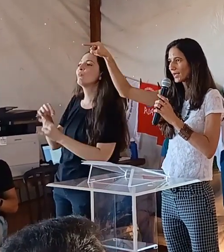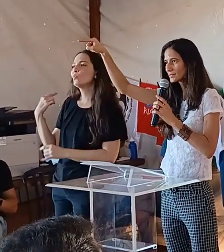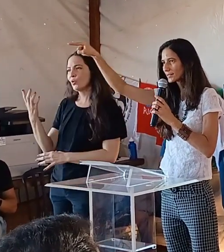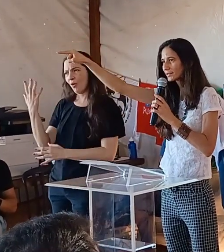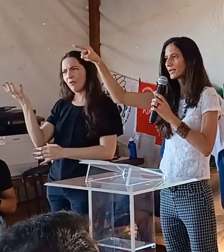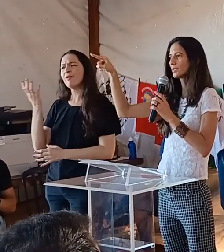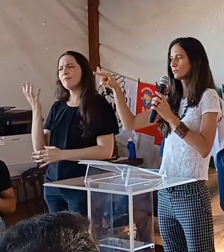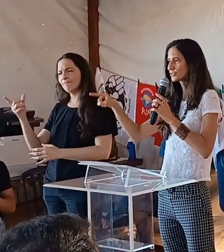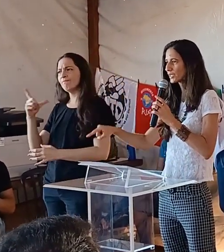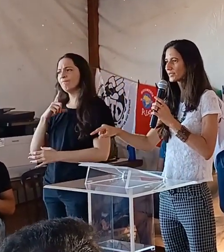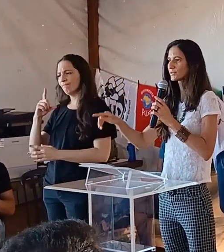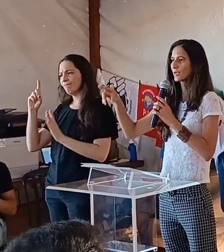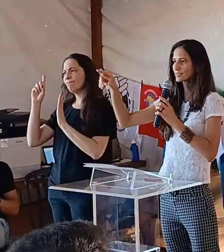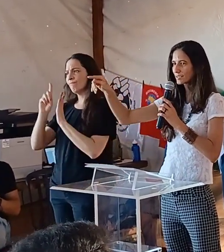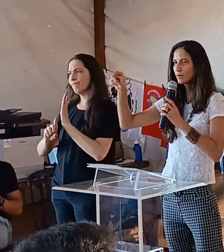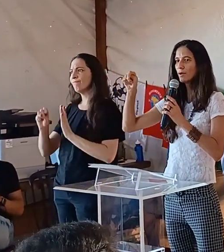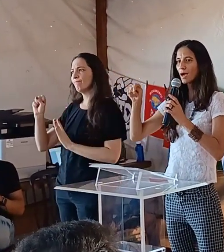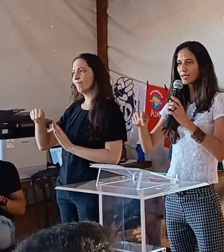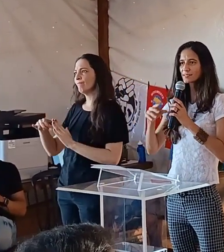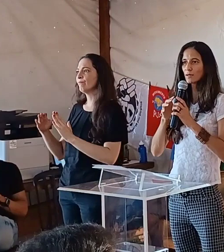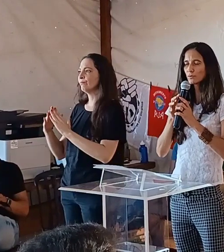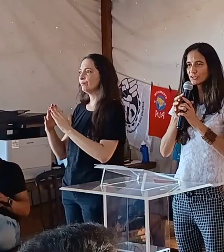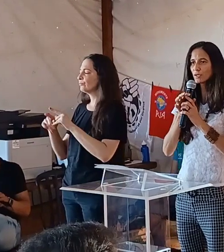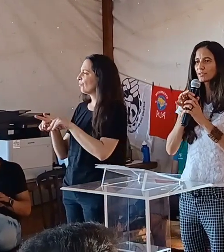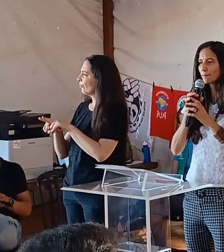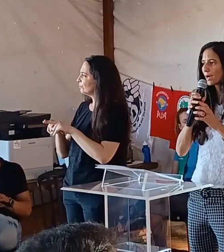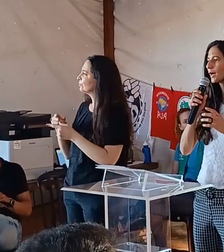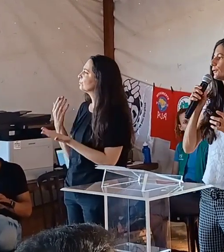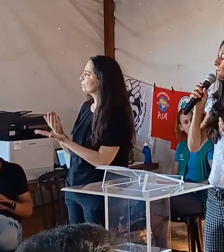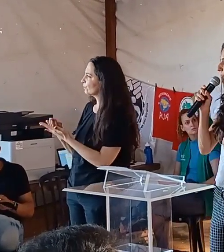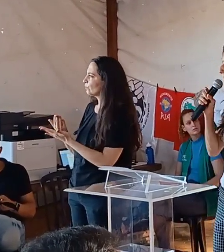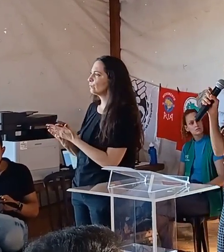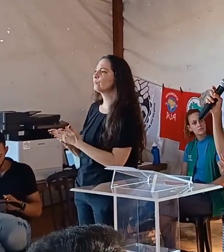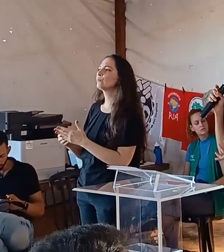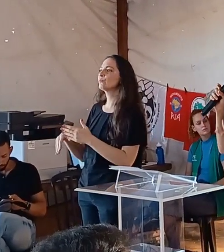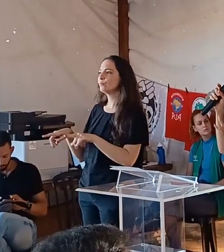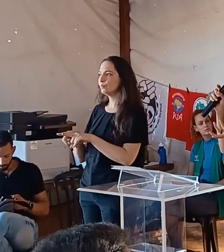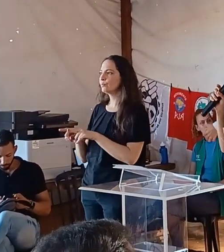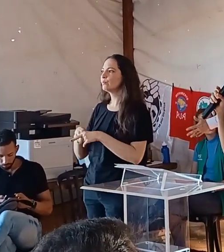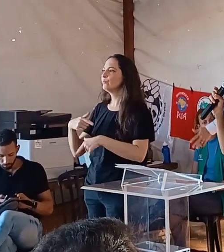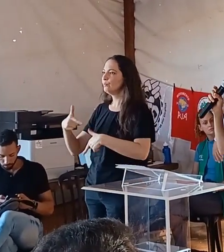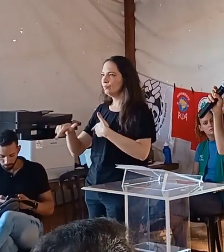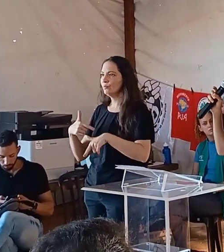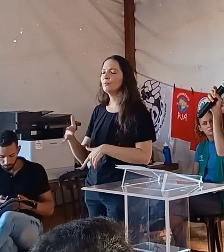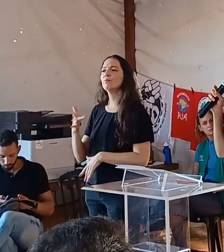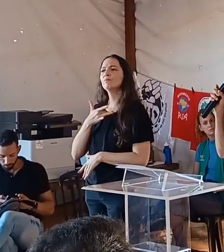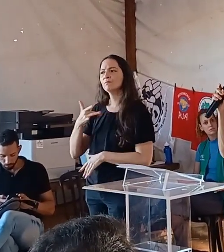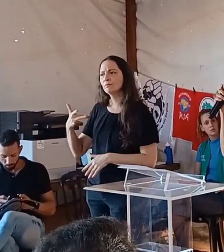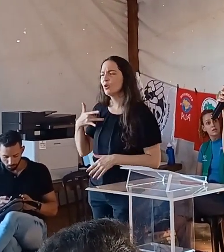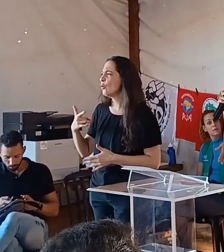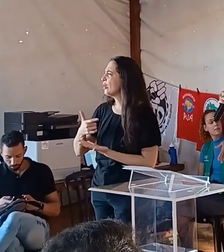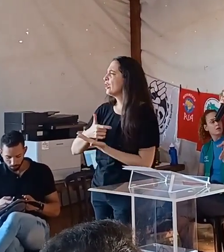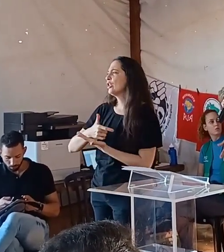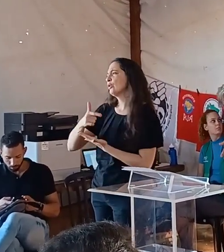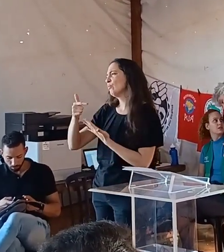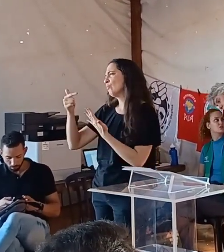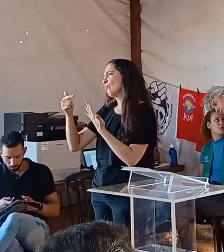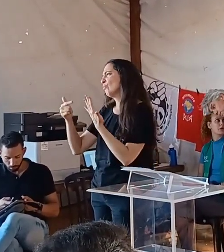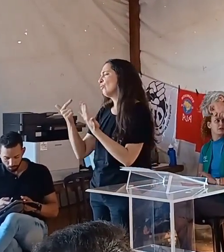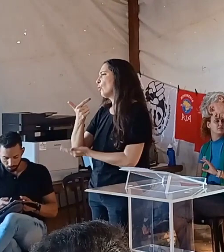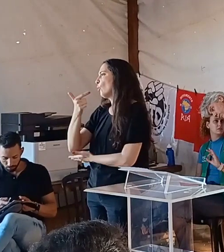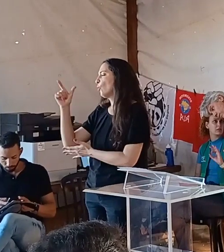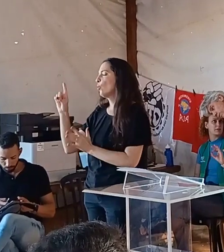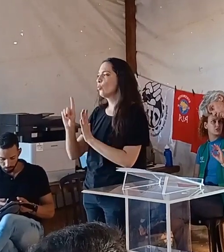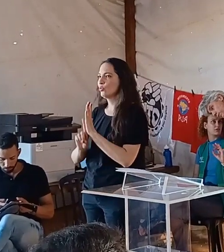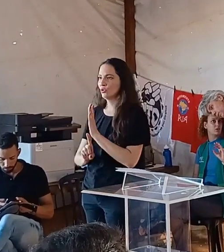direito à casa, ter o direito à educação, à saúde, ao trabalho e todos os outros direitos. Então, falamos,